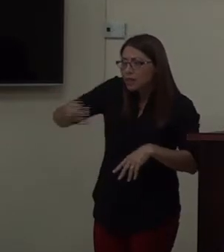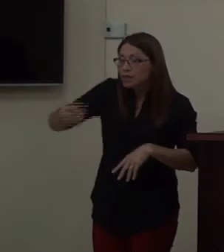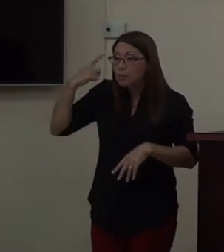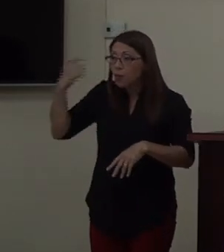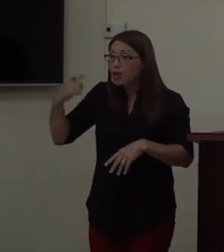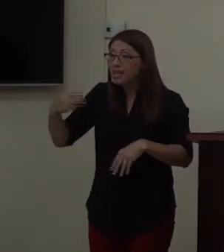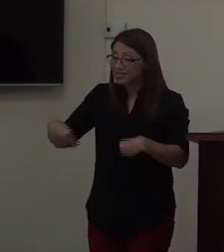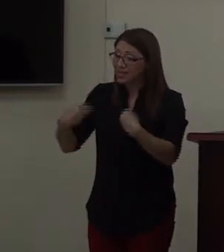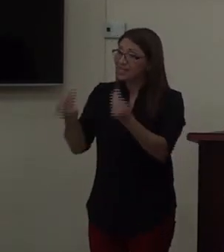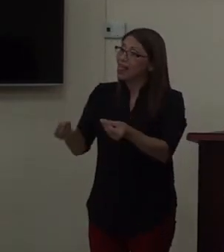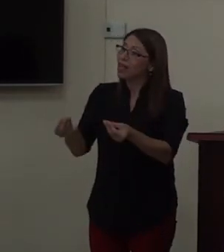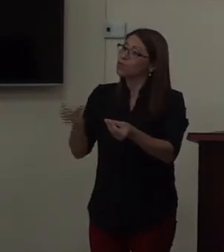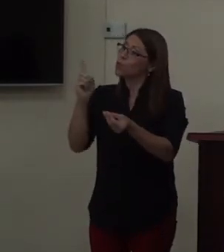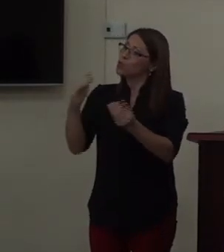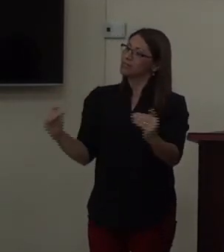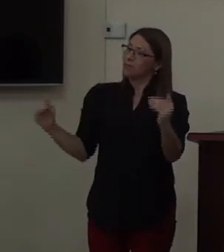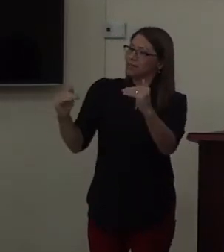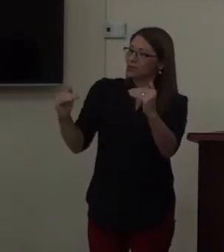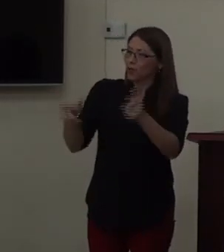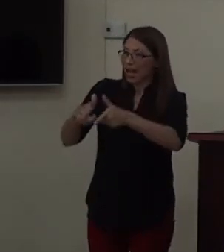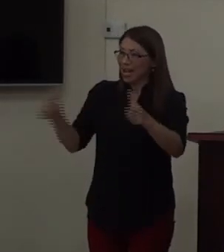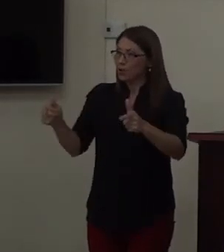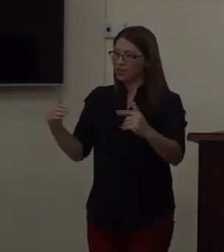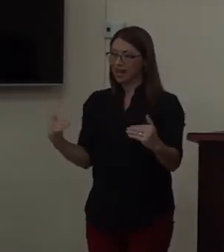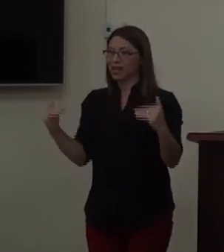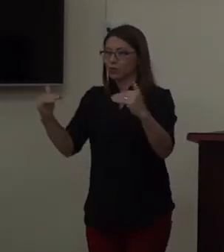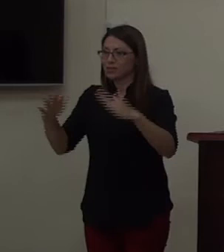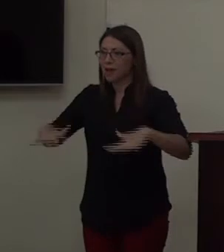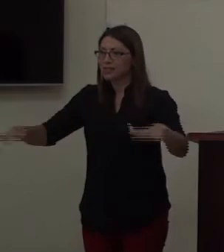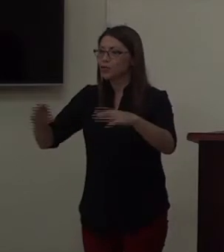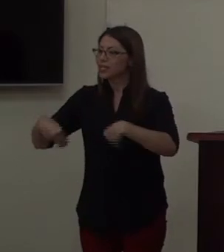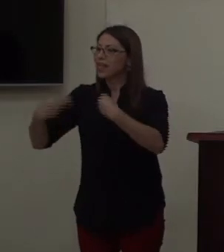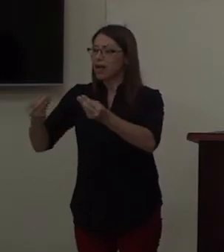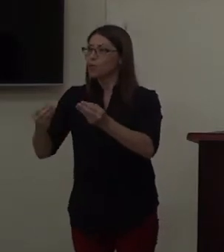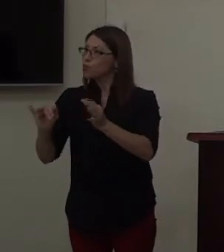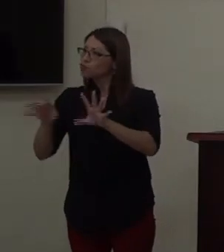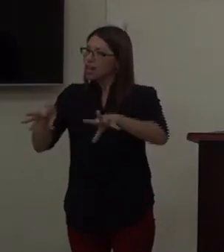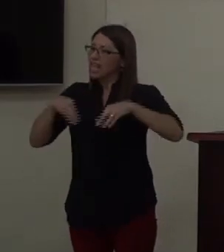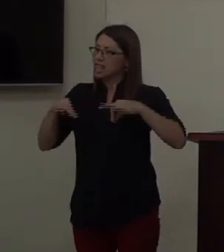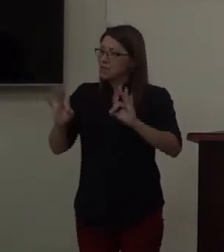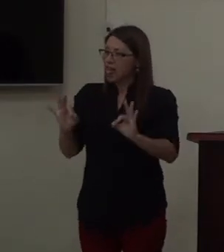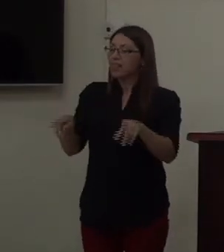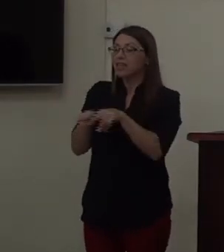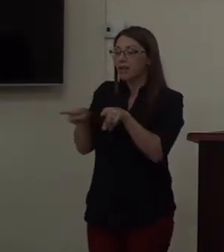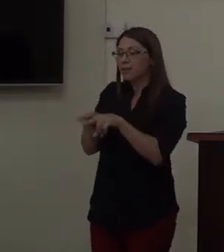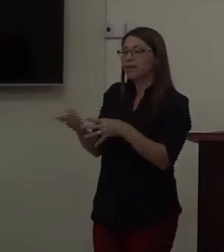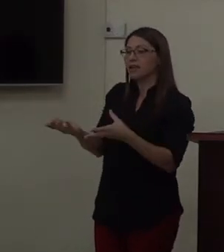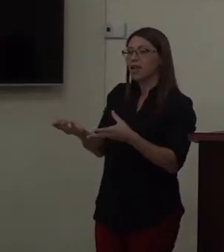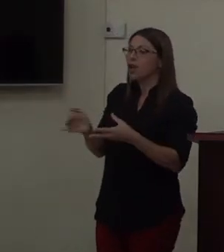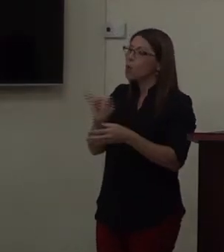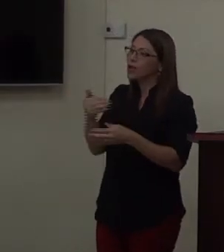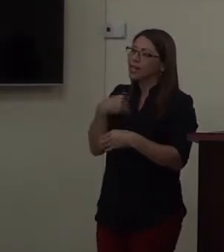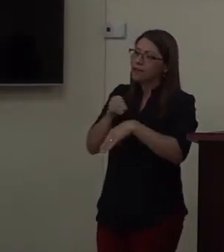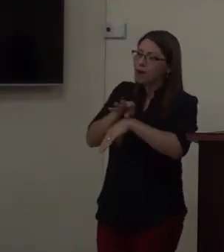espacio, la lengua está ganando un determinado espacio, genera legitimidad y también genera, digamos, como repercusiones en otros